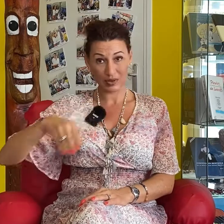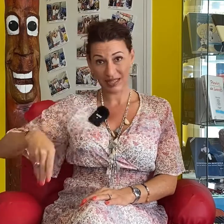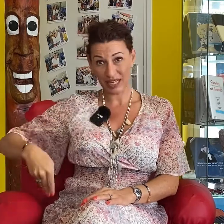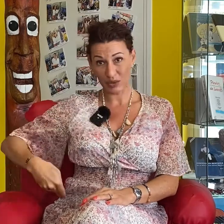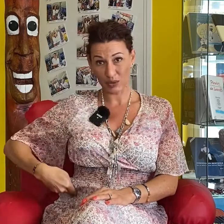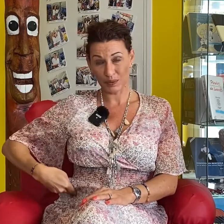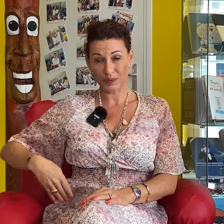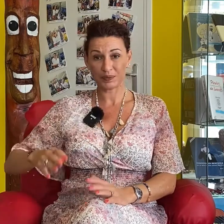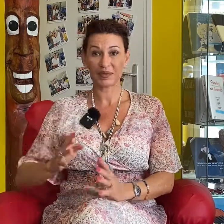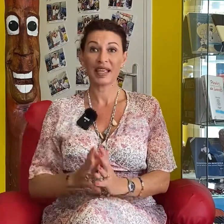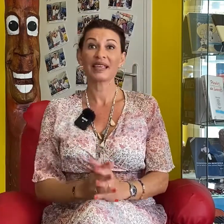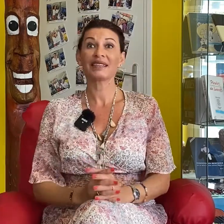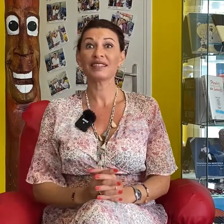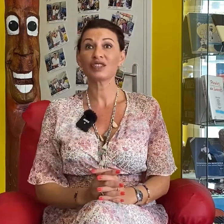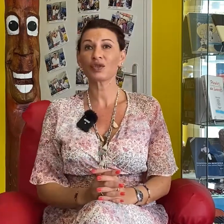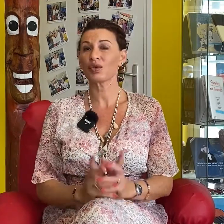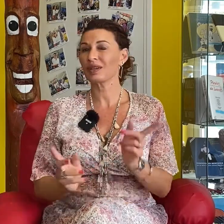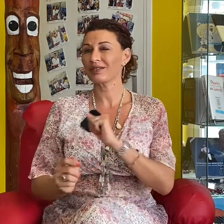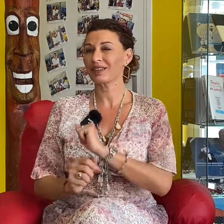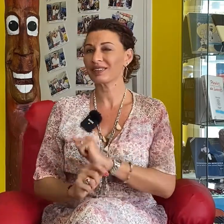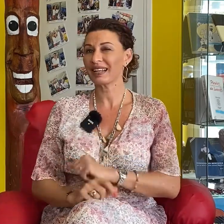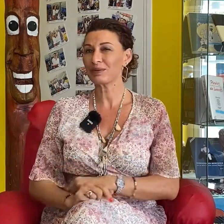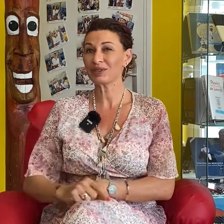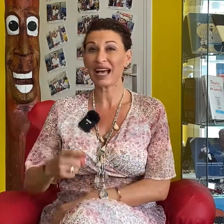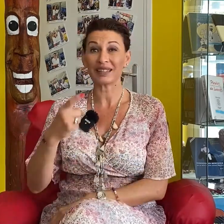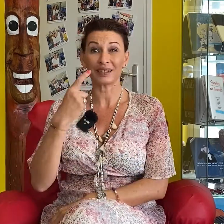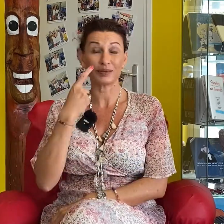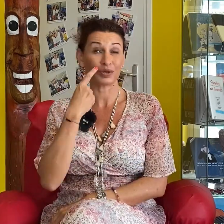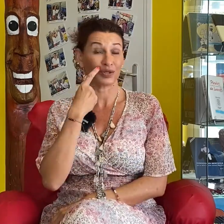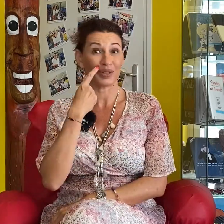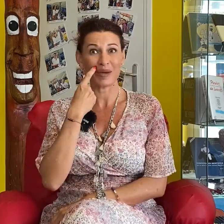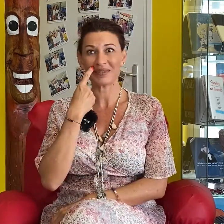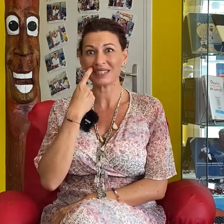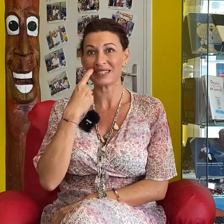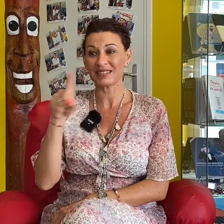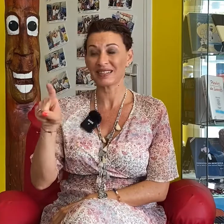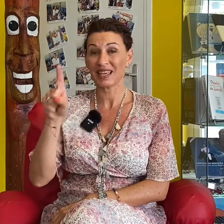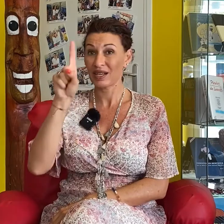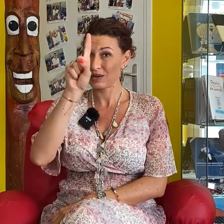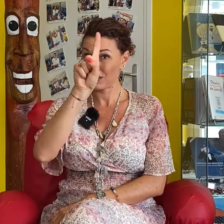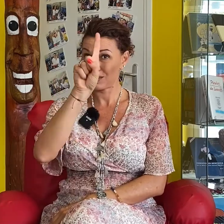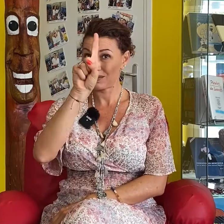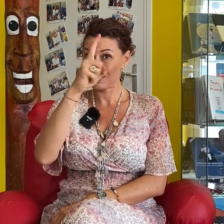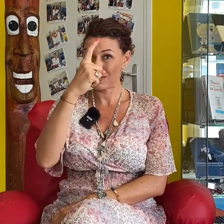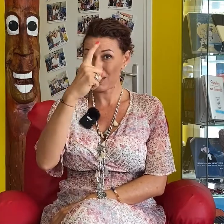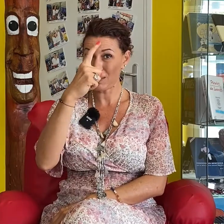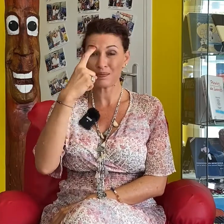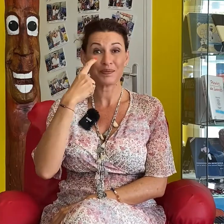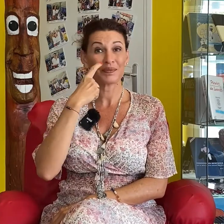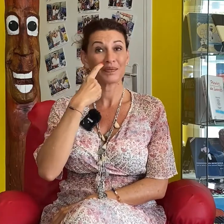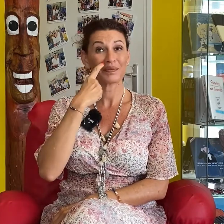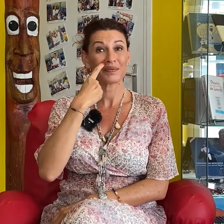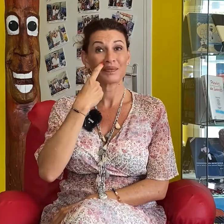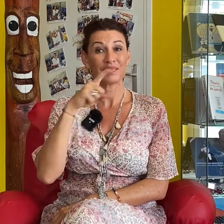Monaco. Dijon, référence à la moutarde, puisque c'est le même signe. Hop,